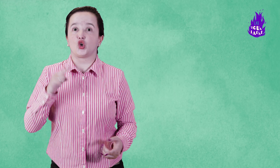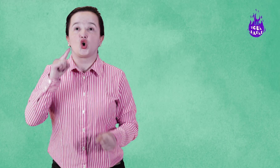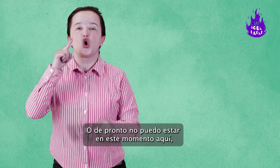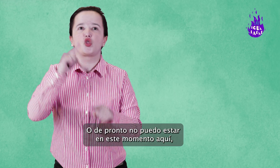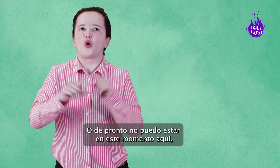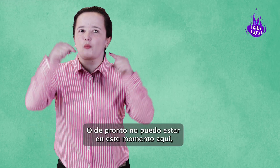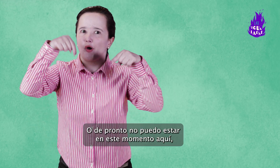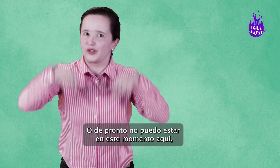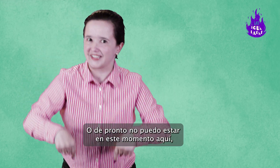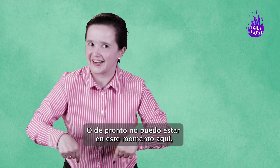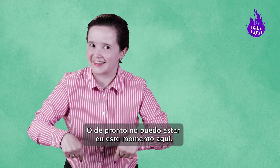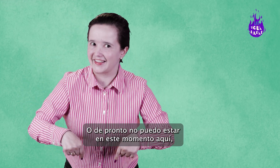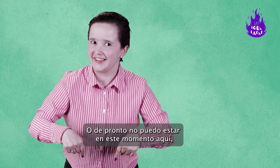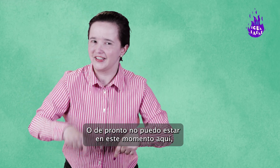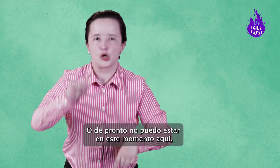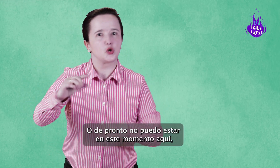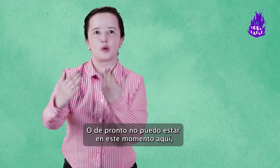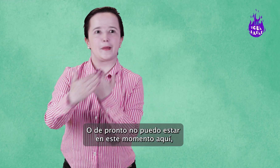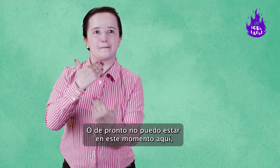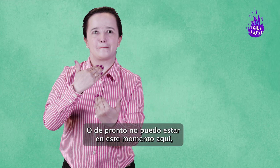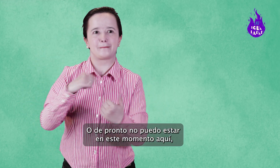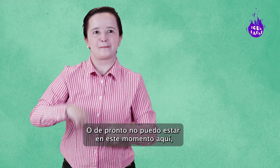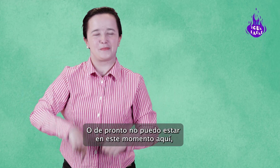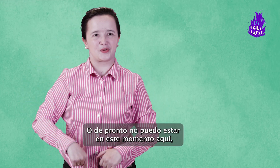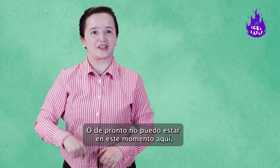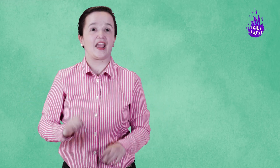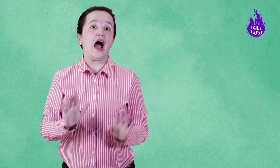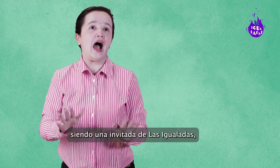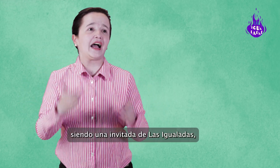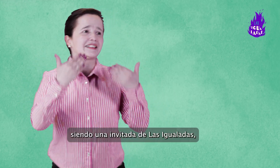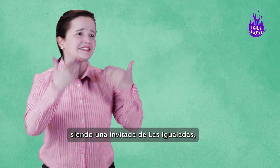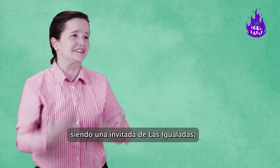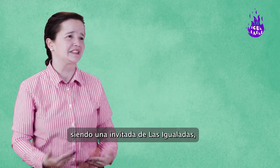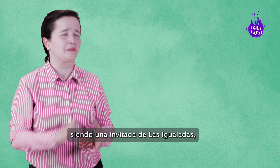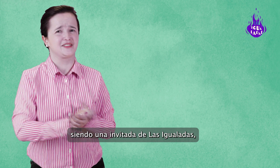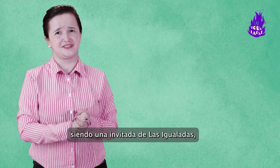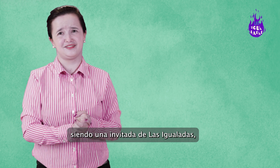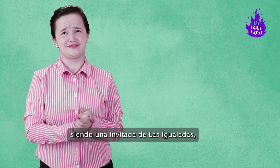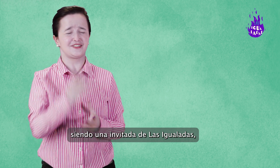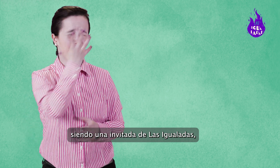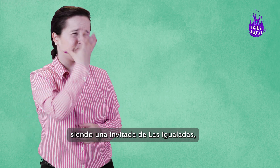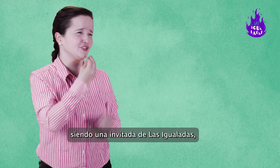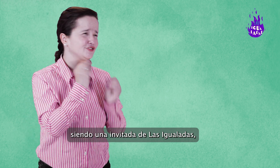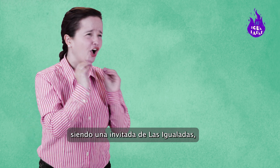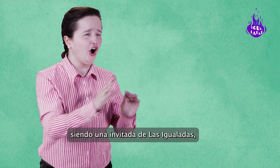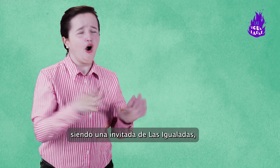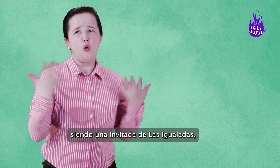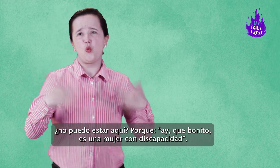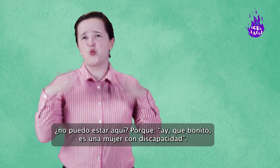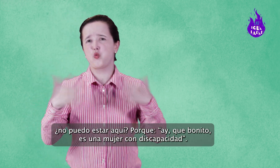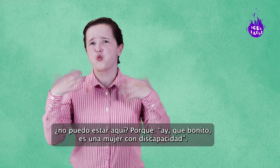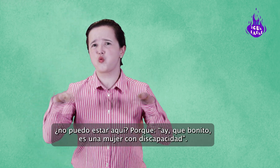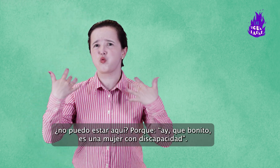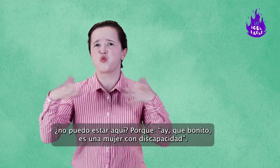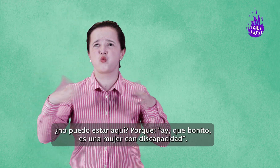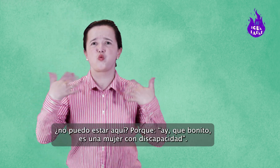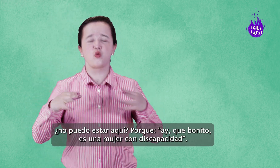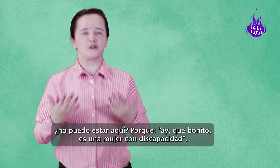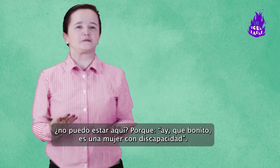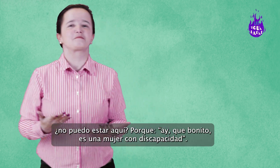O de pronto no puedo estar en este momento aquí, siendo una invitada de las igualadas, no puedo estar aquí, porque, ay, qué bonito,